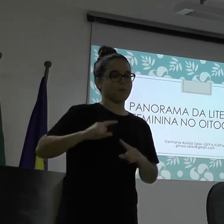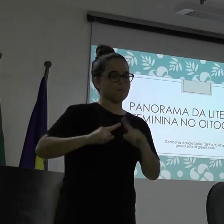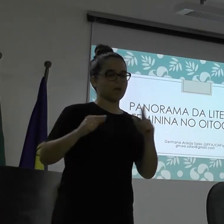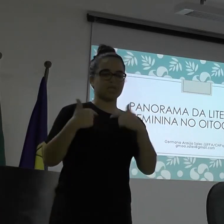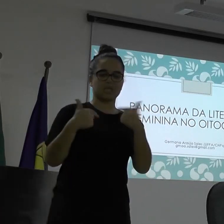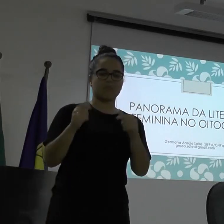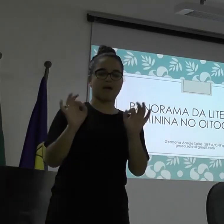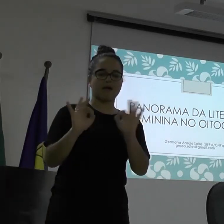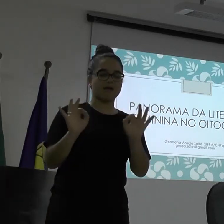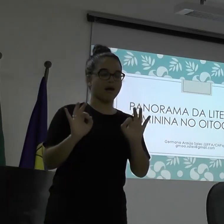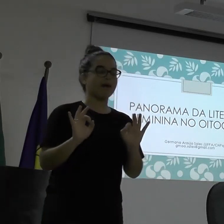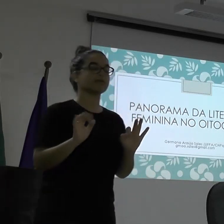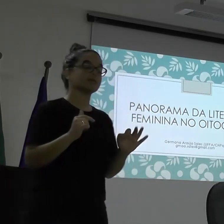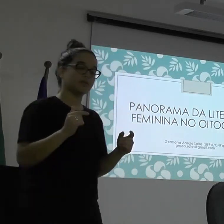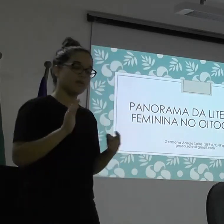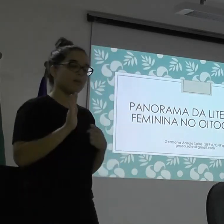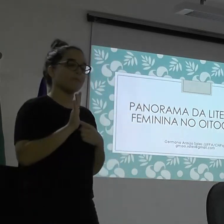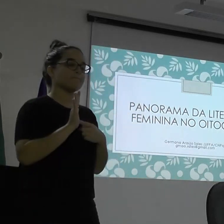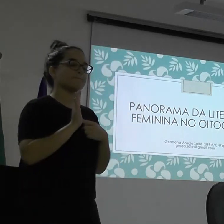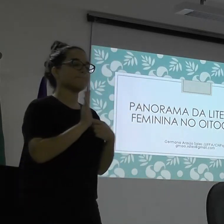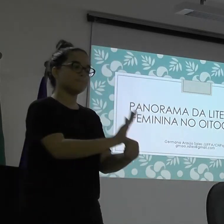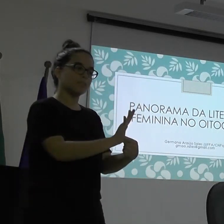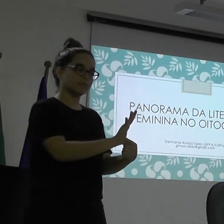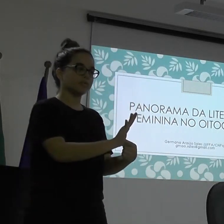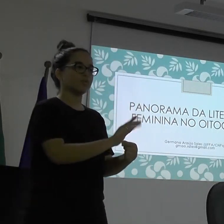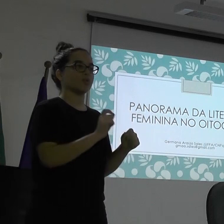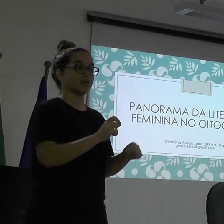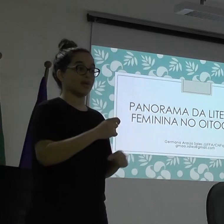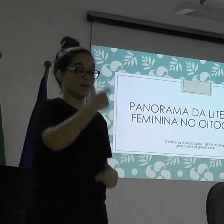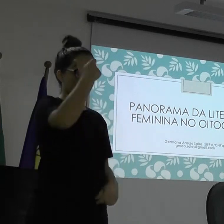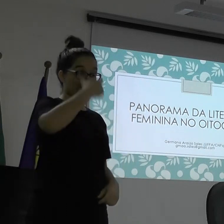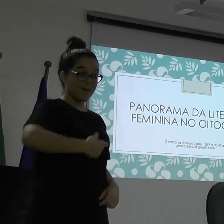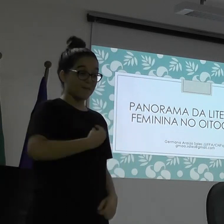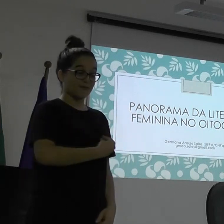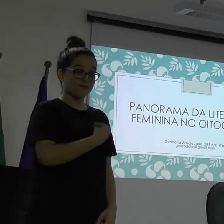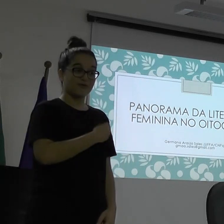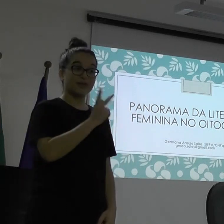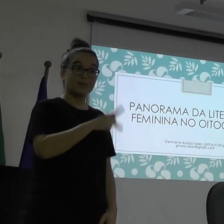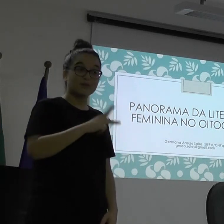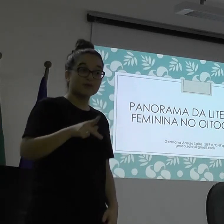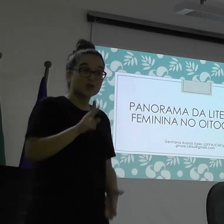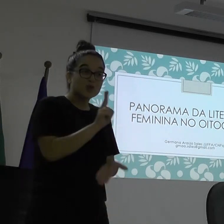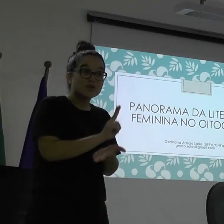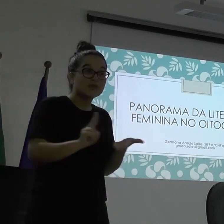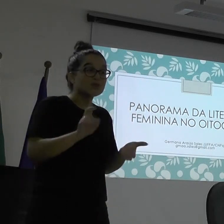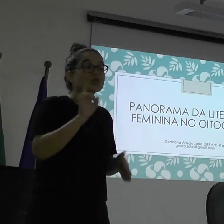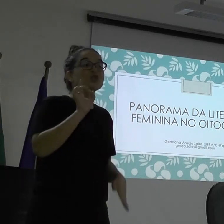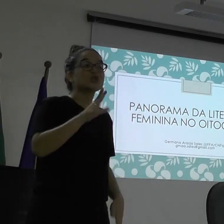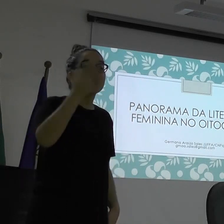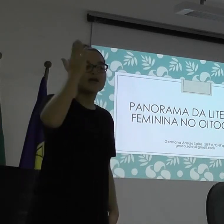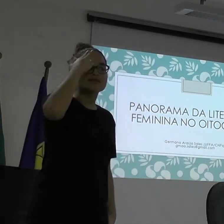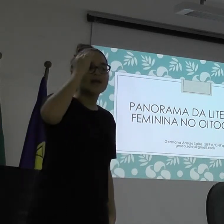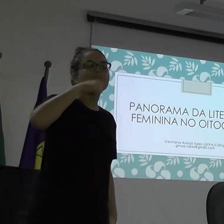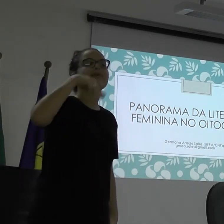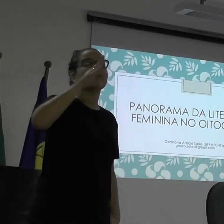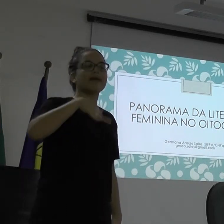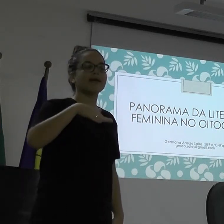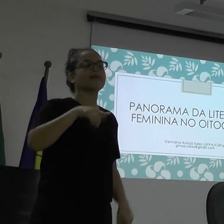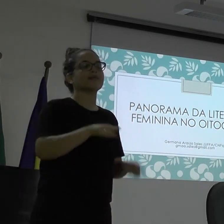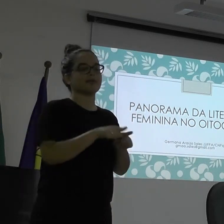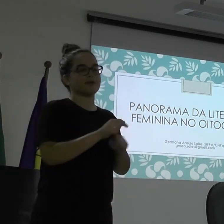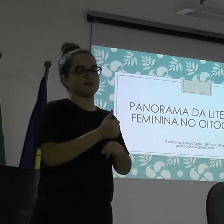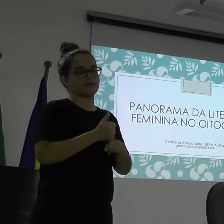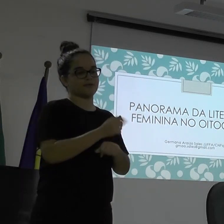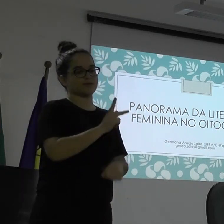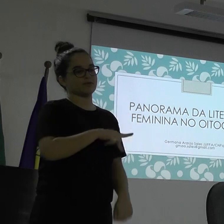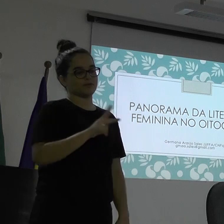trabalhamos. Então, a vida de um professor universitário, só quem sabe é quem é professor universitário.